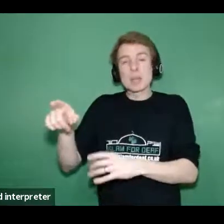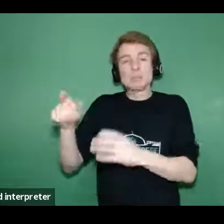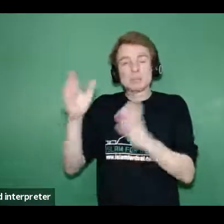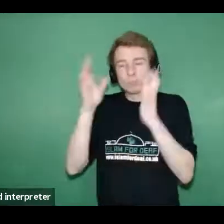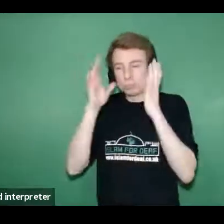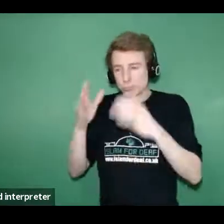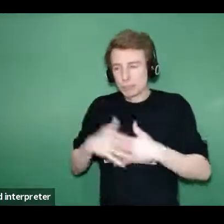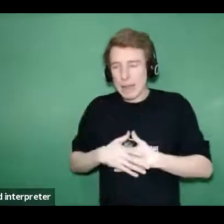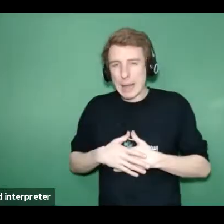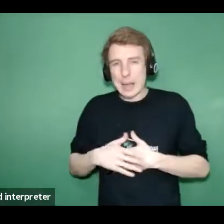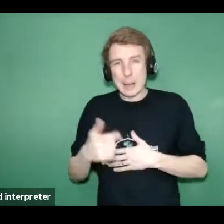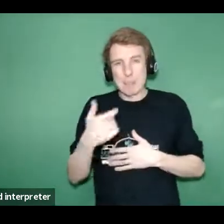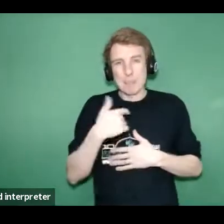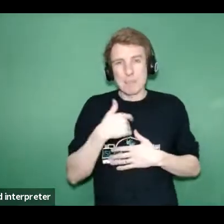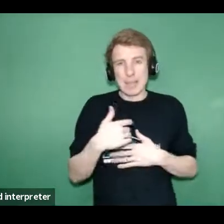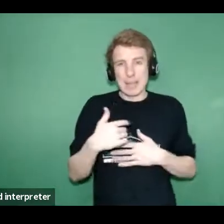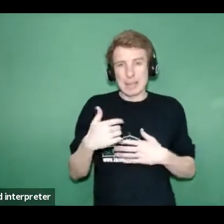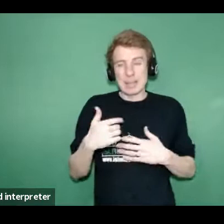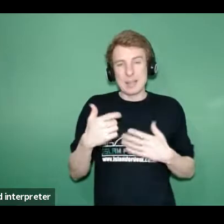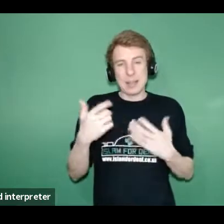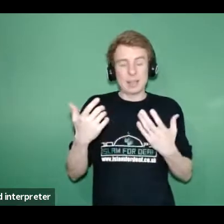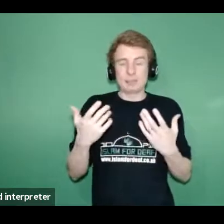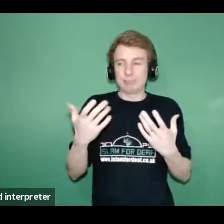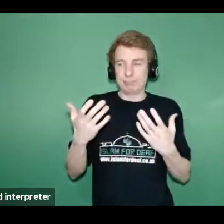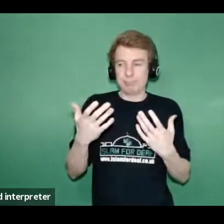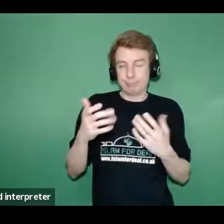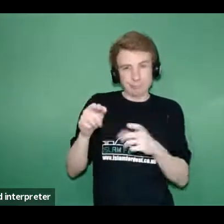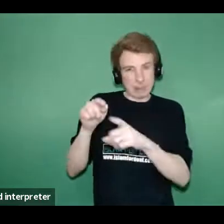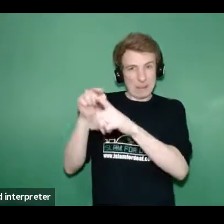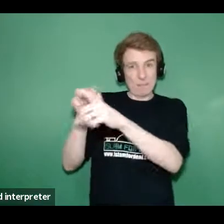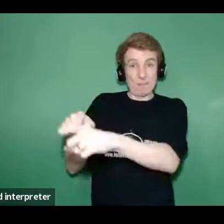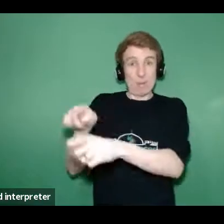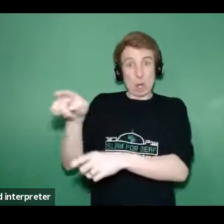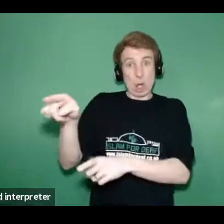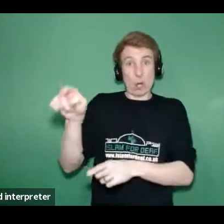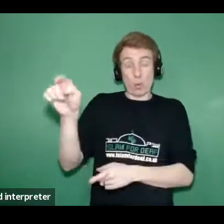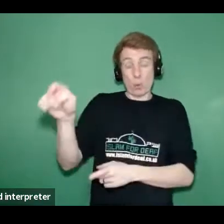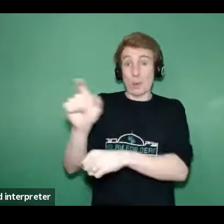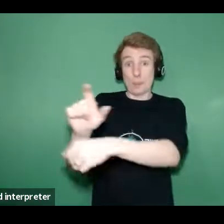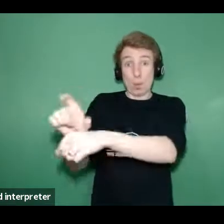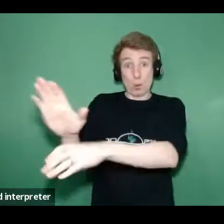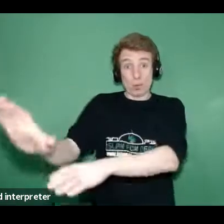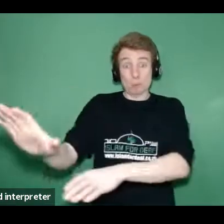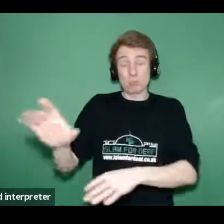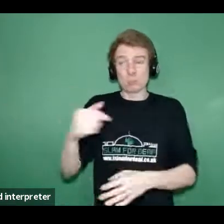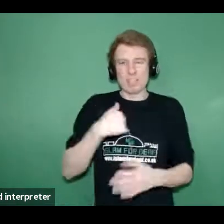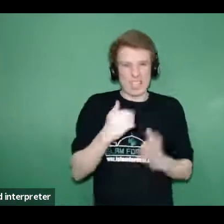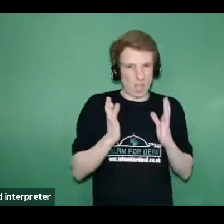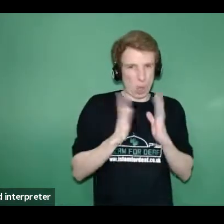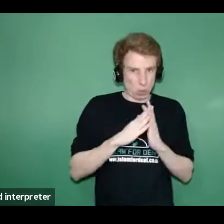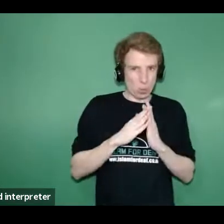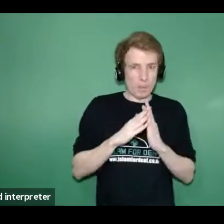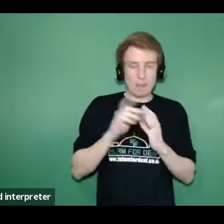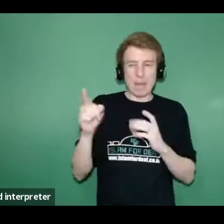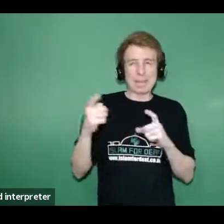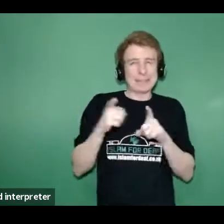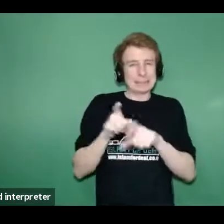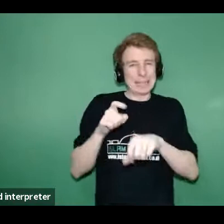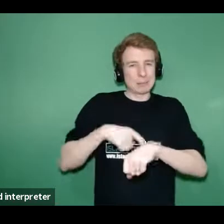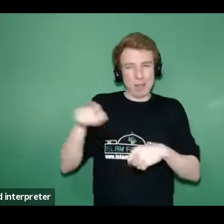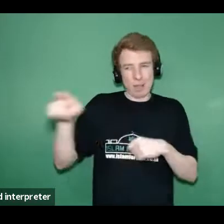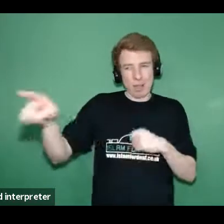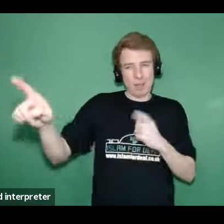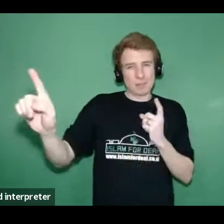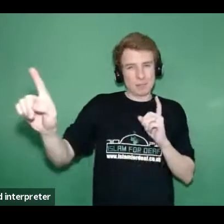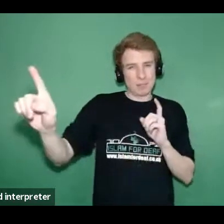الإمام وأنت في البيت؟ يعني تتابعه في التلفاز أو بالنت أو